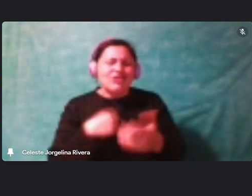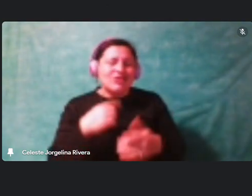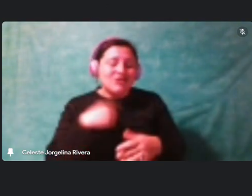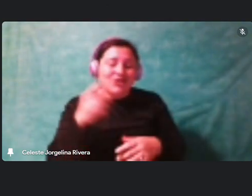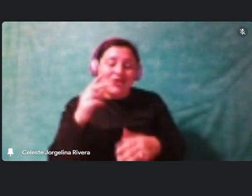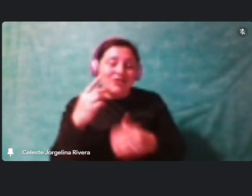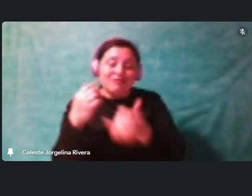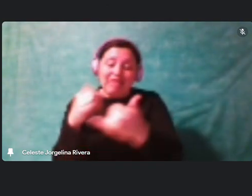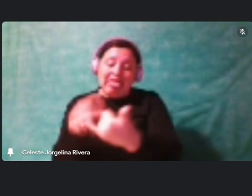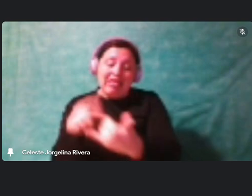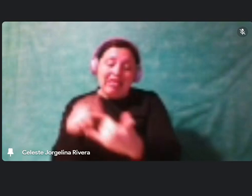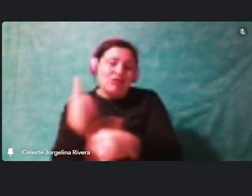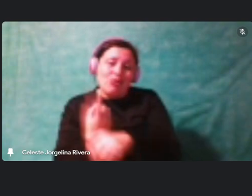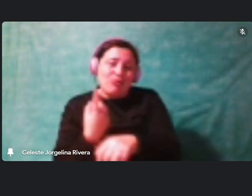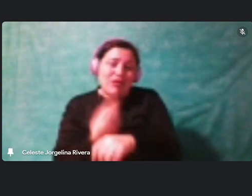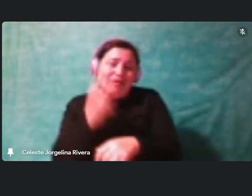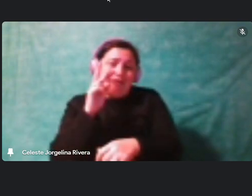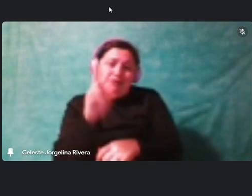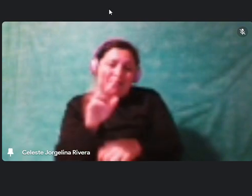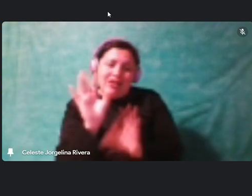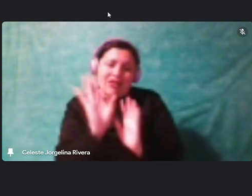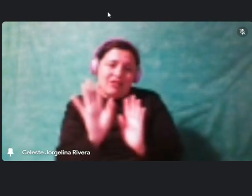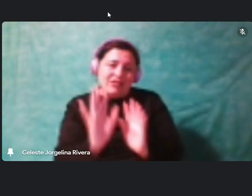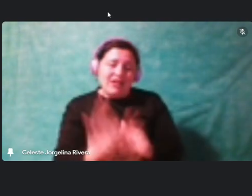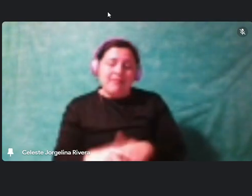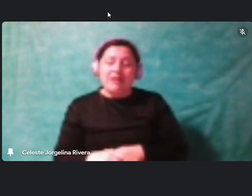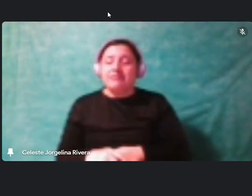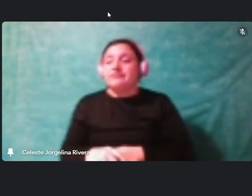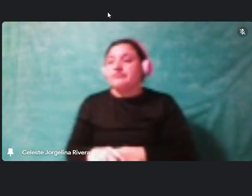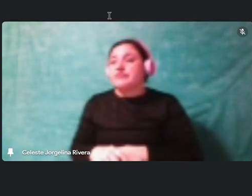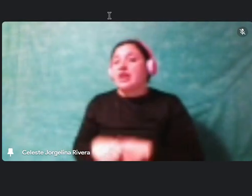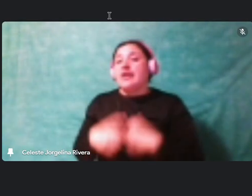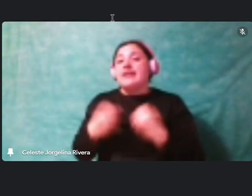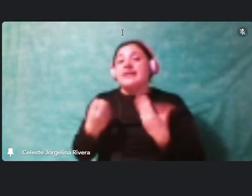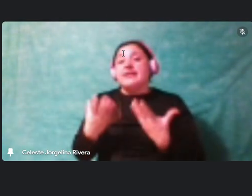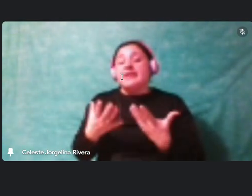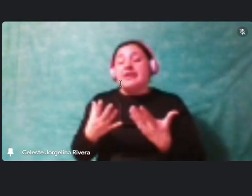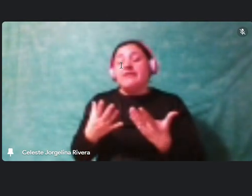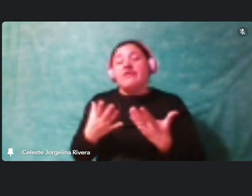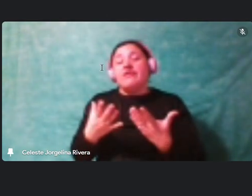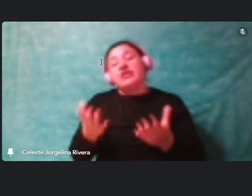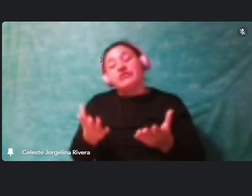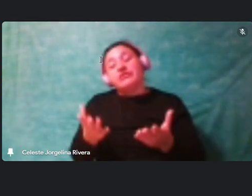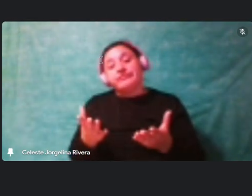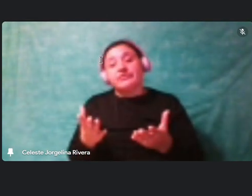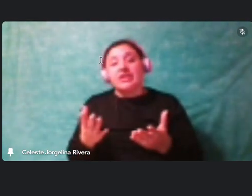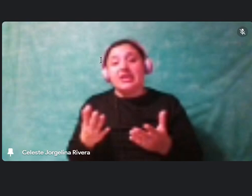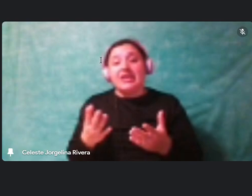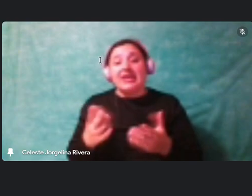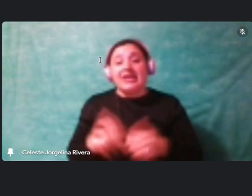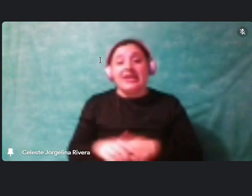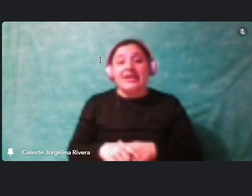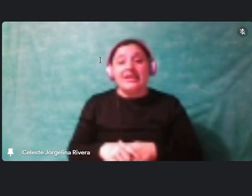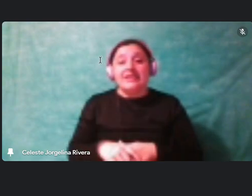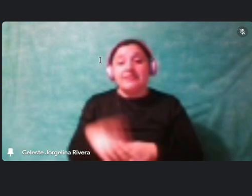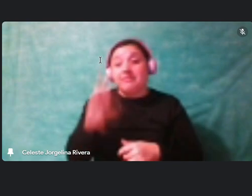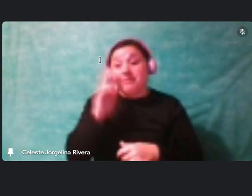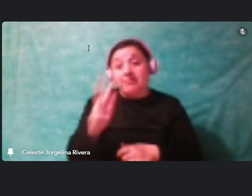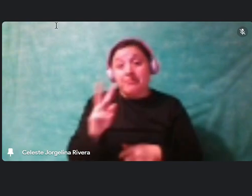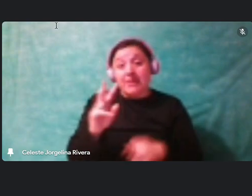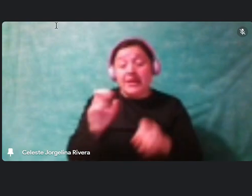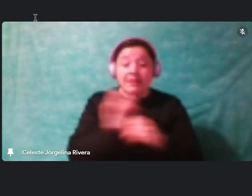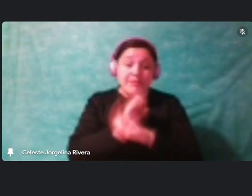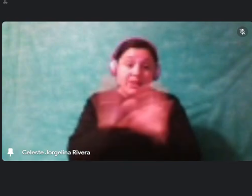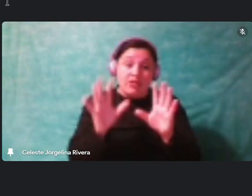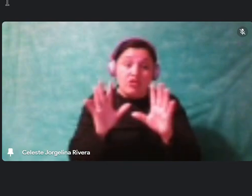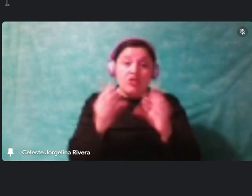cómo están las palabras. Bueno, mira, capaz que te... Mira, en una de esas tal vez te sirva mejor esto. ¿Por qué? Porque acá lo que nosotros vamos